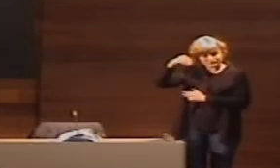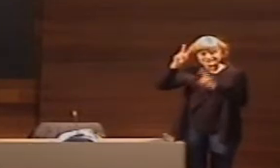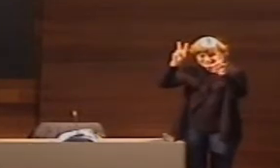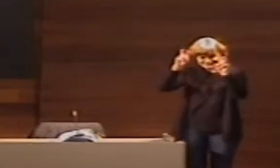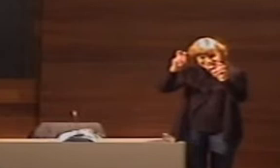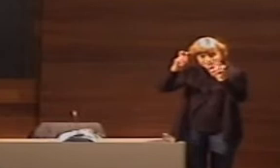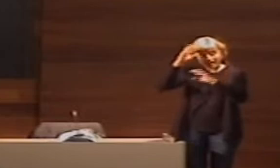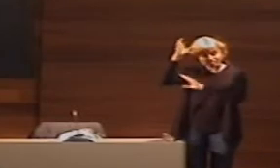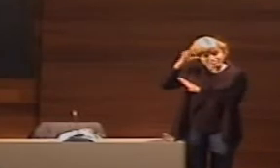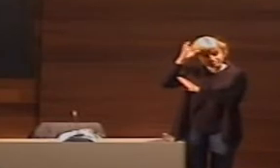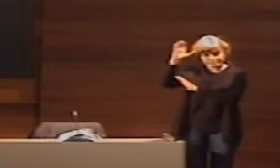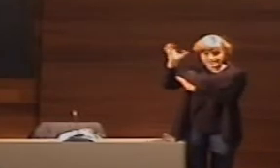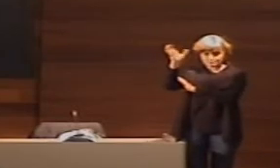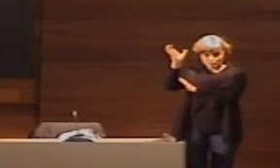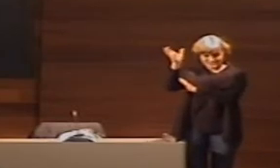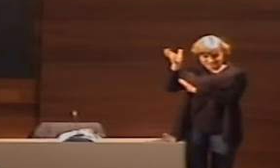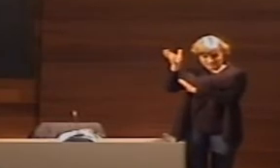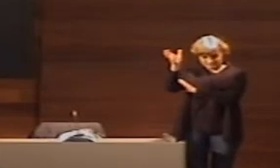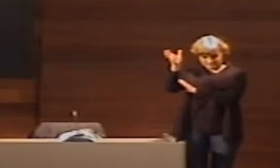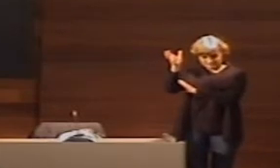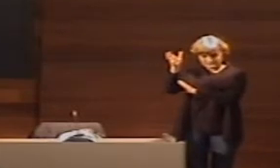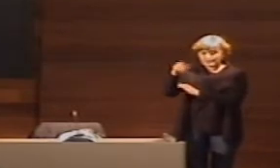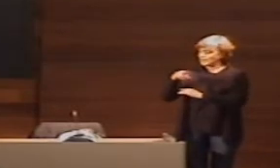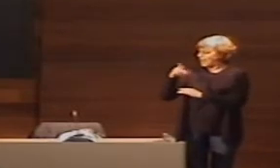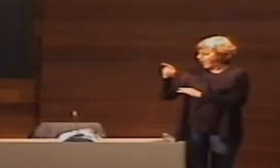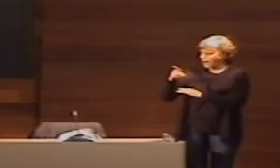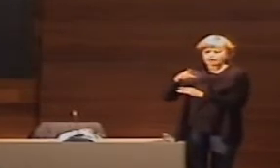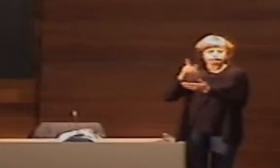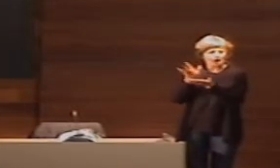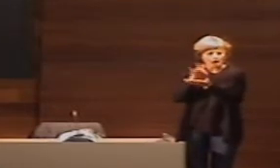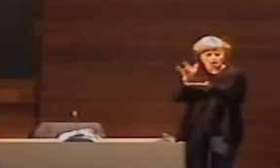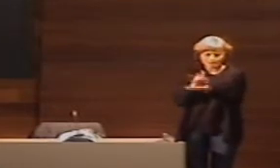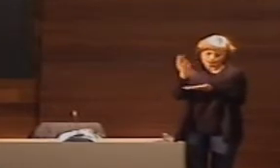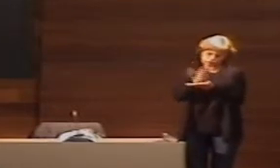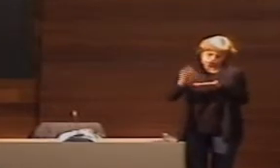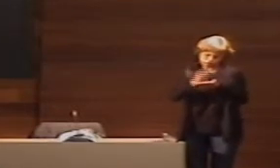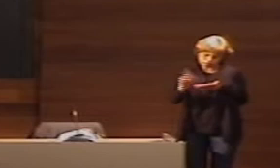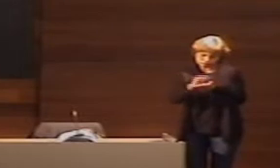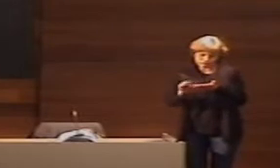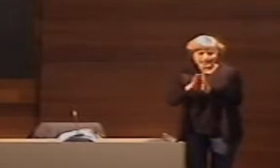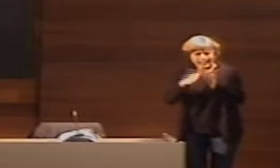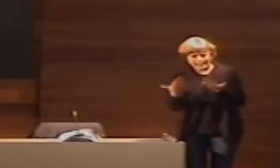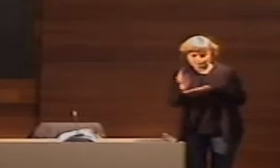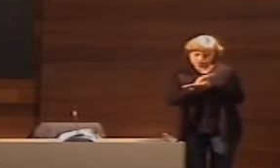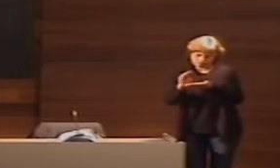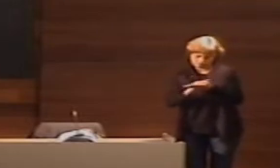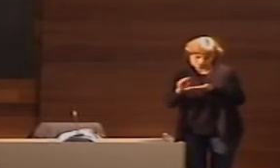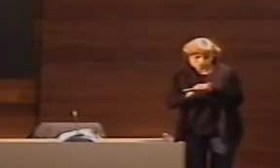de la investigación, de la publicación de temas relacionados con los residuos específicamente, pero